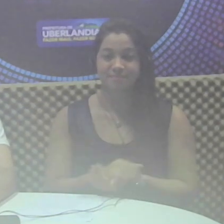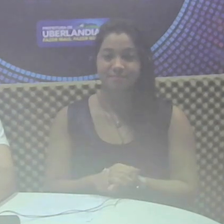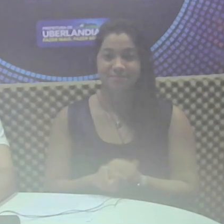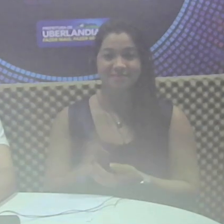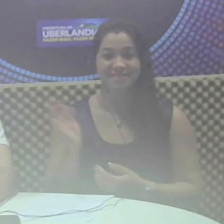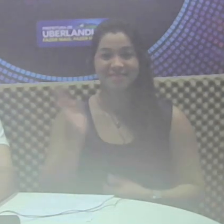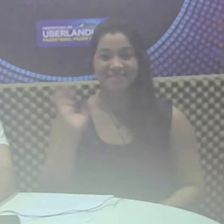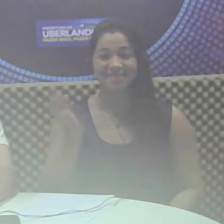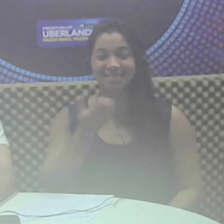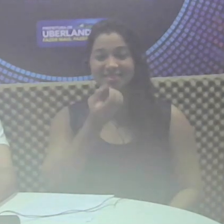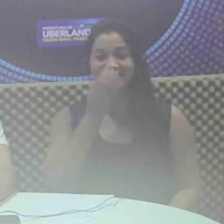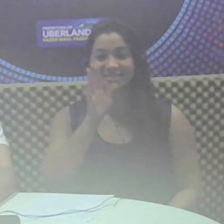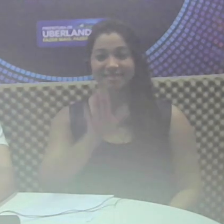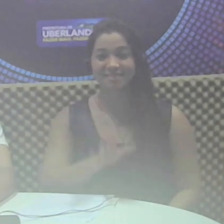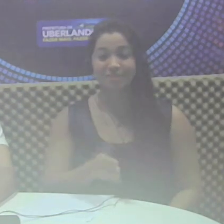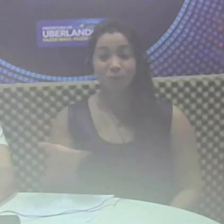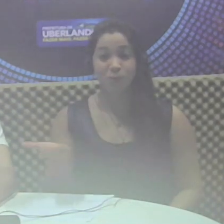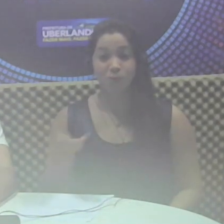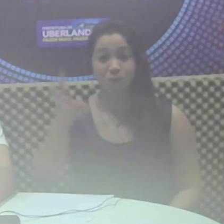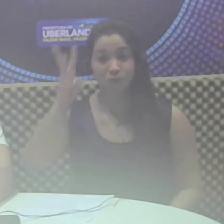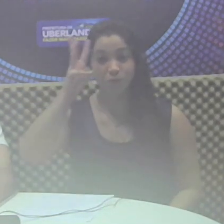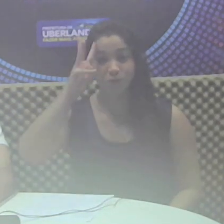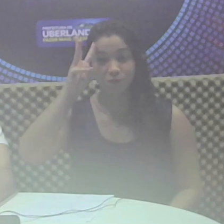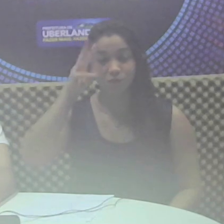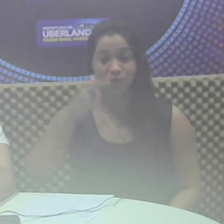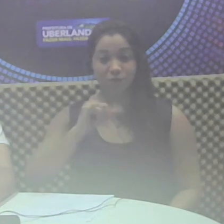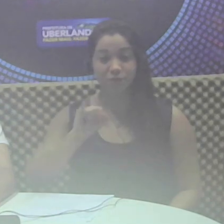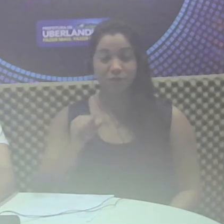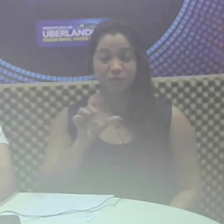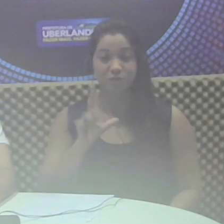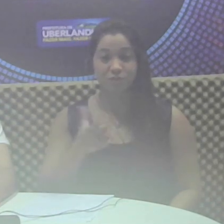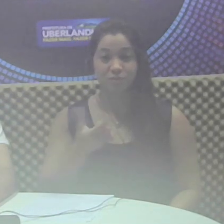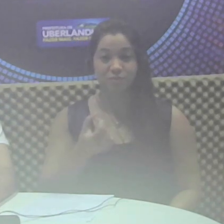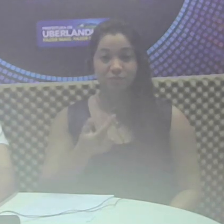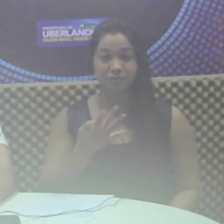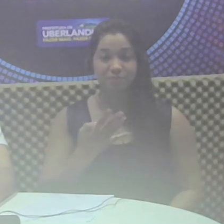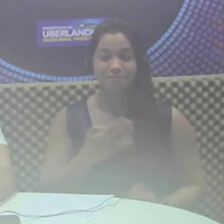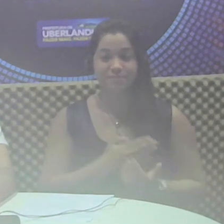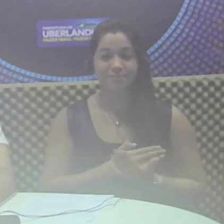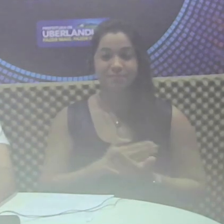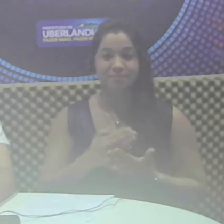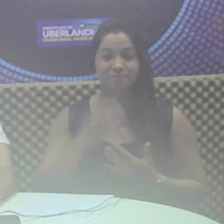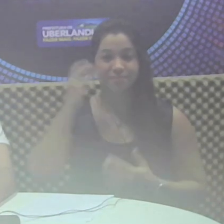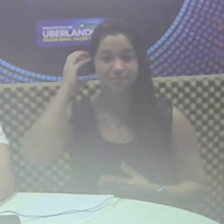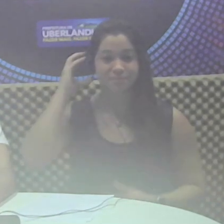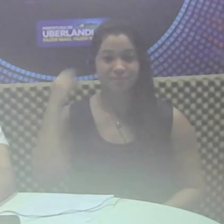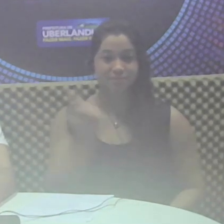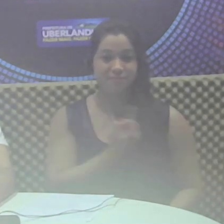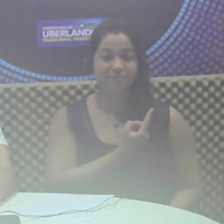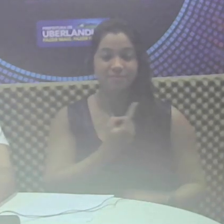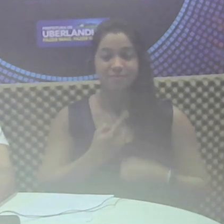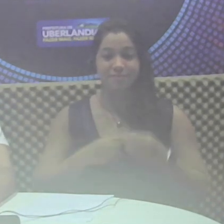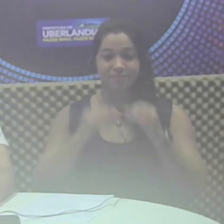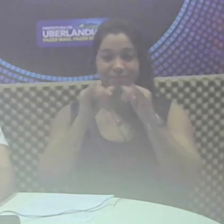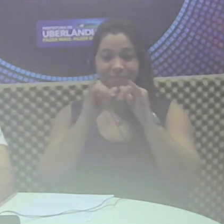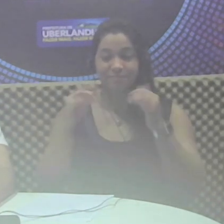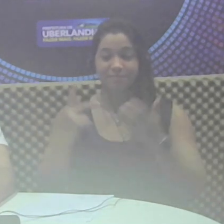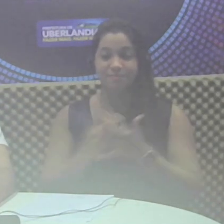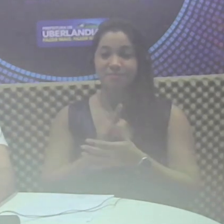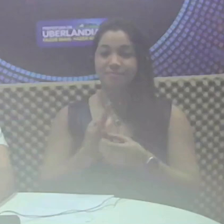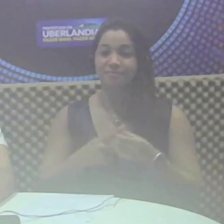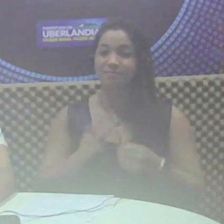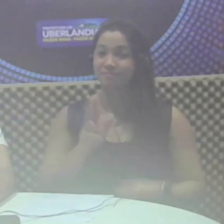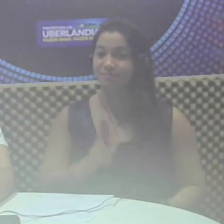Olá, boa tarde. Hoje é terça-feira, dia 2 de julho de 2024. Está no ar a Rádio Nossa Cidade com um boletim de notícias sobre o que de